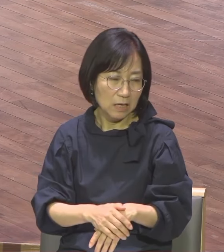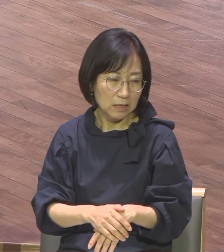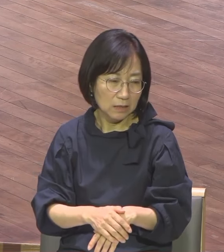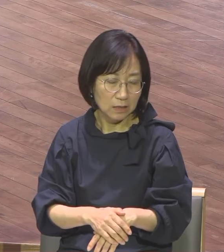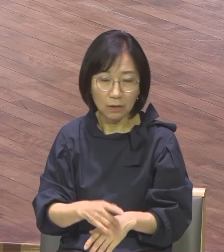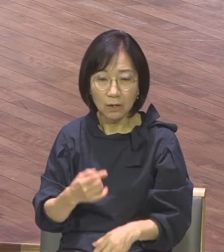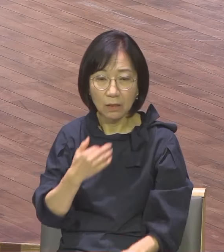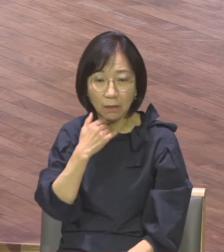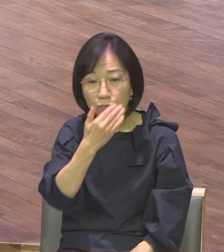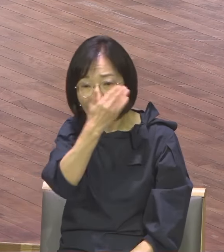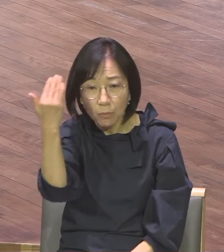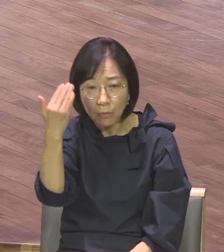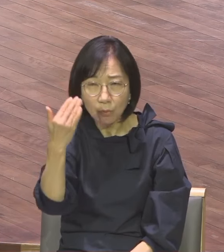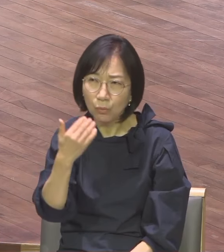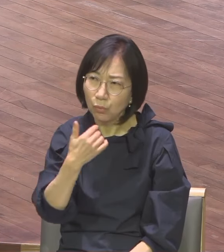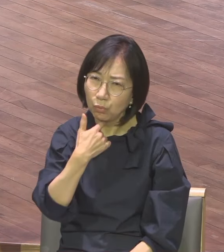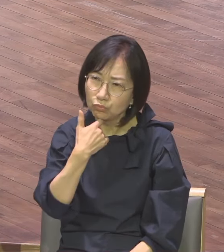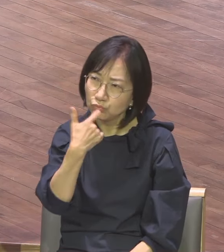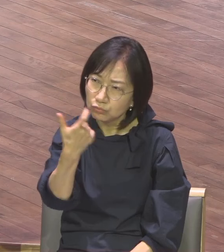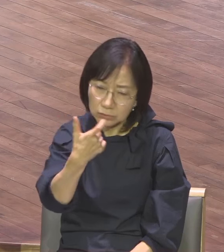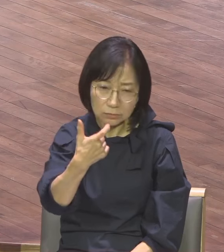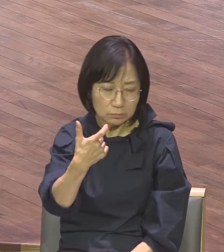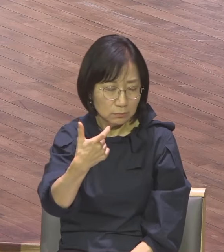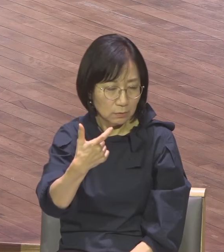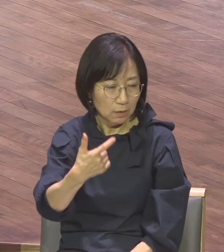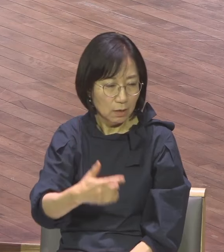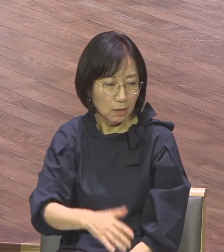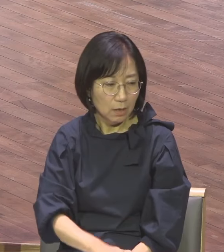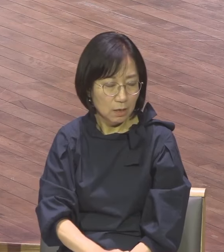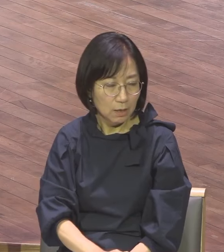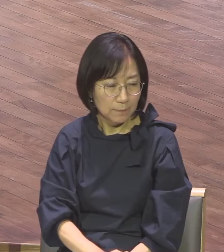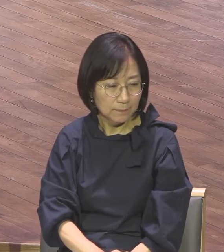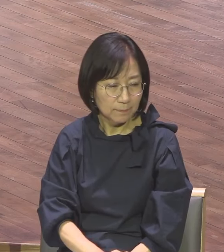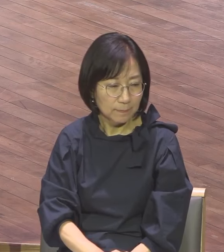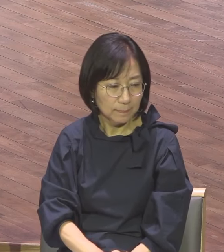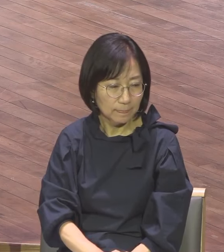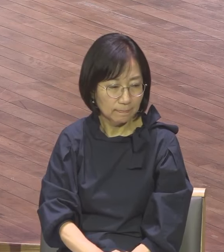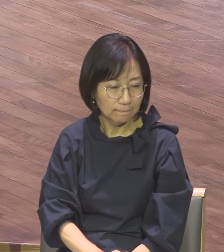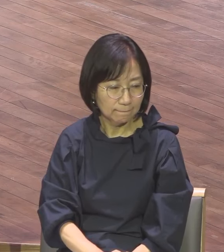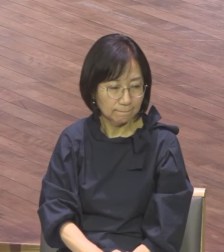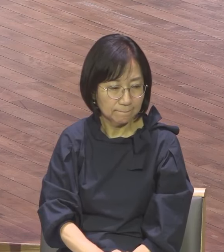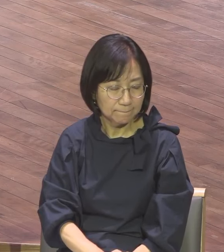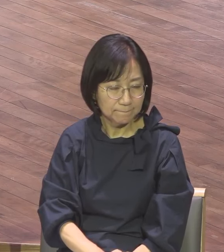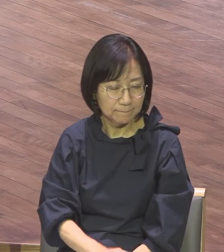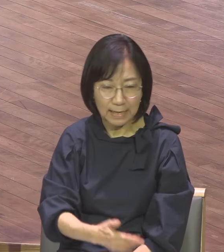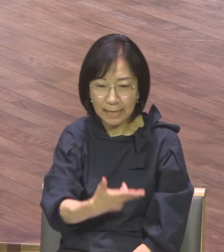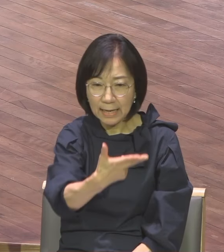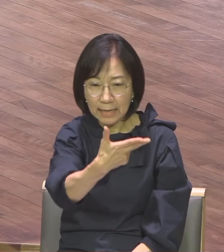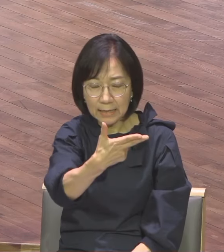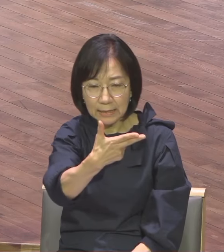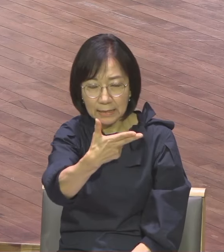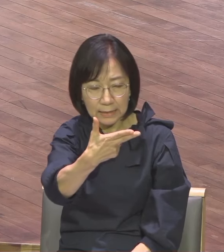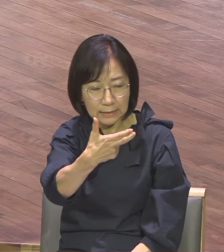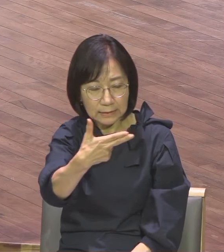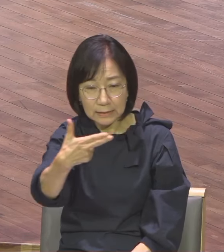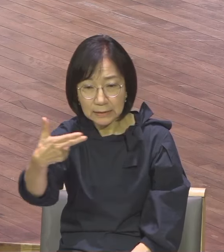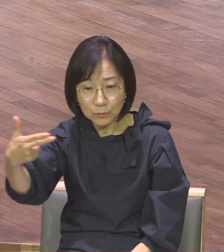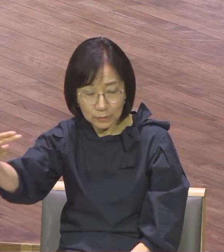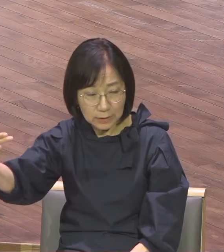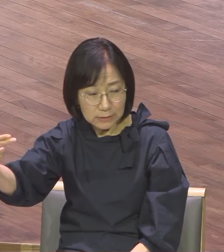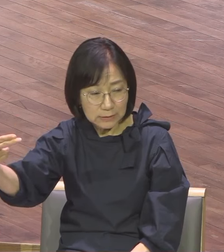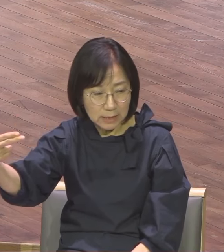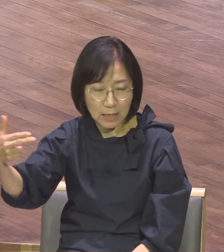젊은 사람이 말이에요. 언제 60대 언제 그렇게 그 사역하면서 내가 모르는 인도네시아 카리반다 신당 김익배 선교사